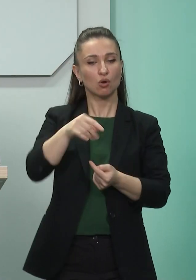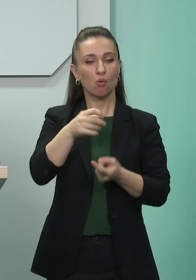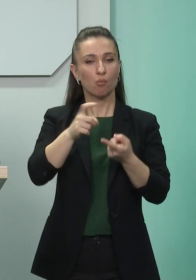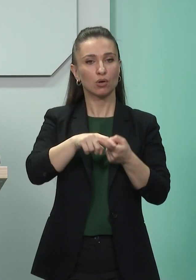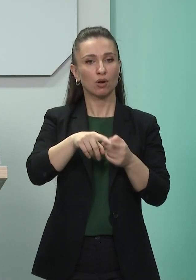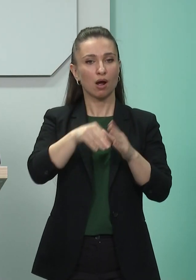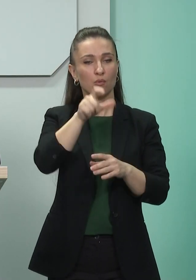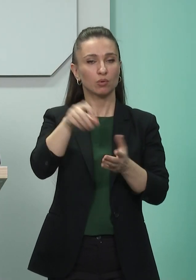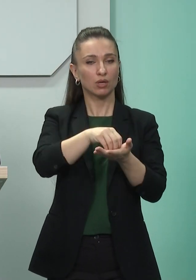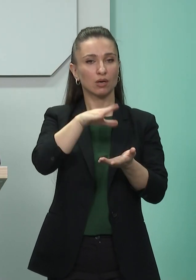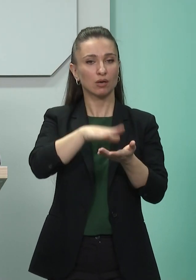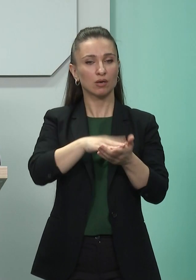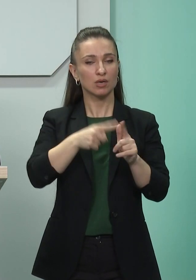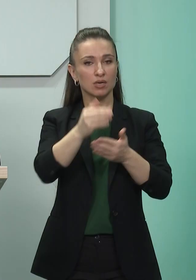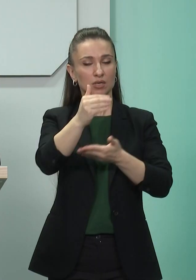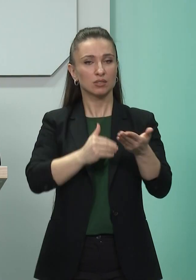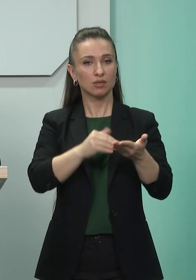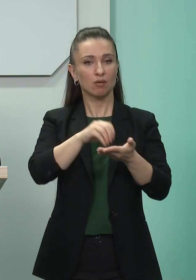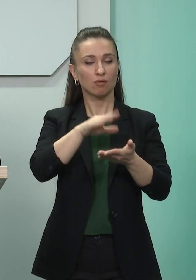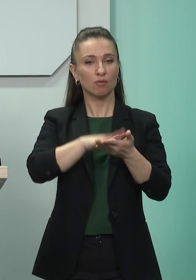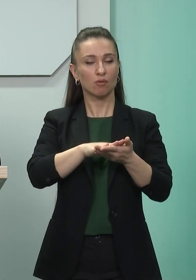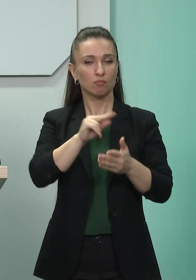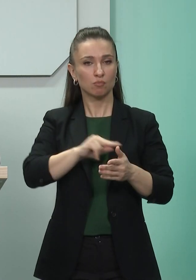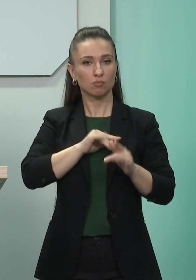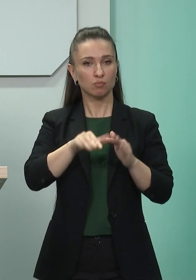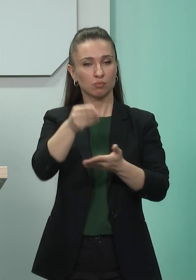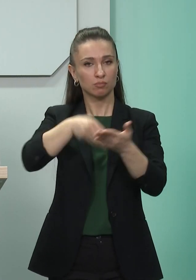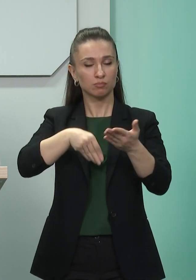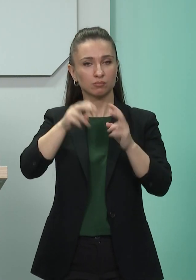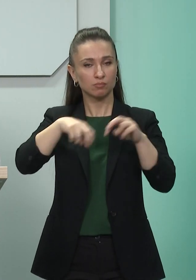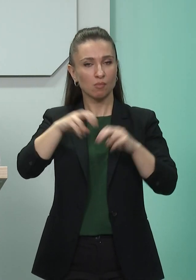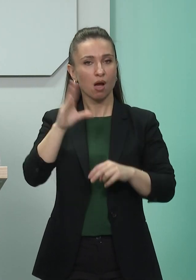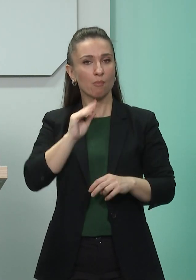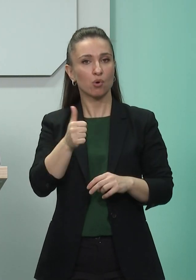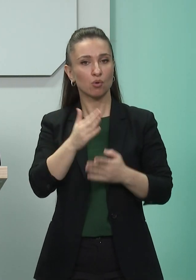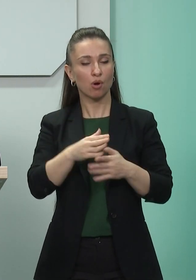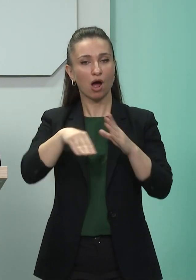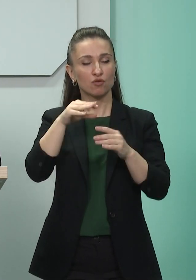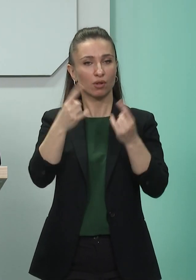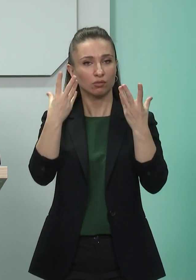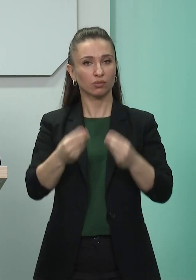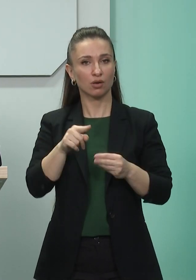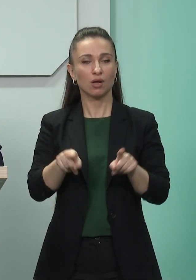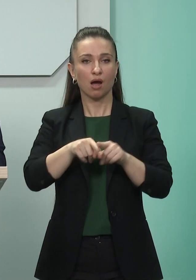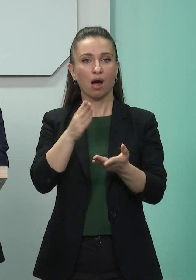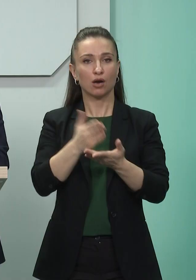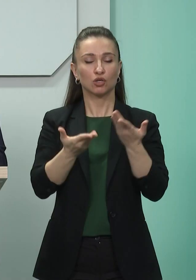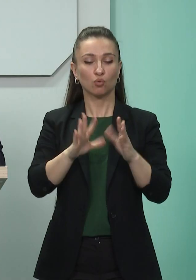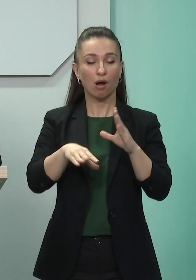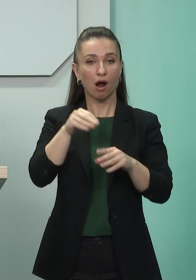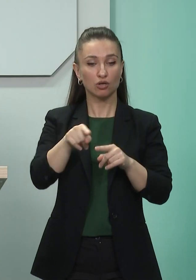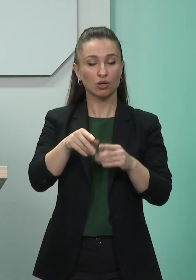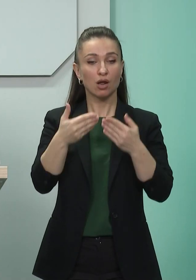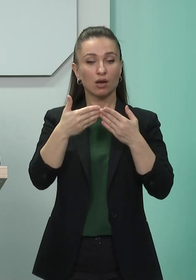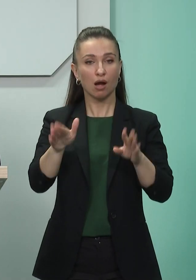უბანზე რეგისტრირებულ ამომრჩეველთა ერთიანი სია გააქტიურებული ვერიფიკაციის აპარატებში კენჭისყრის დღეს და არის თუ არა